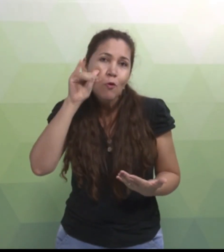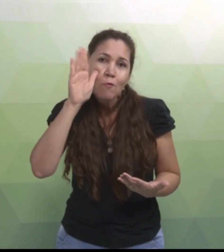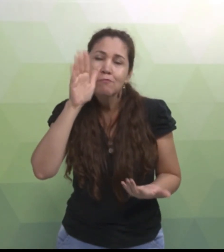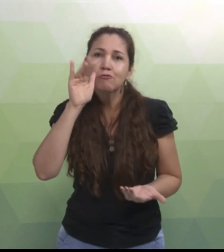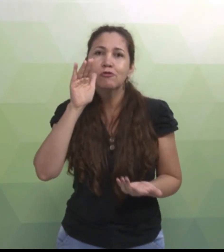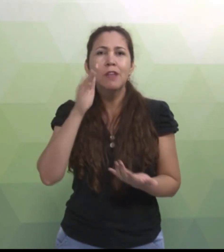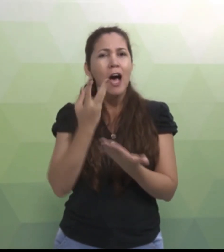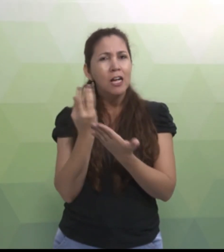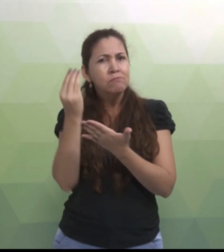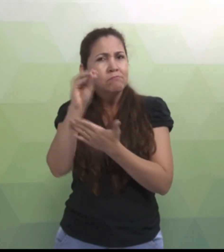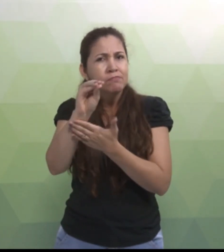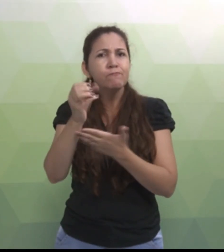postem no fórum.